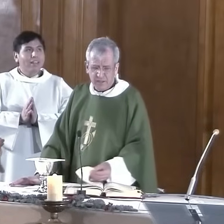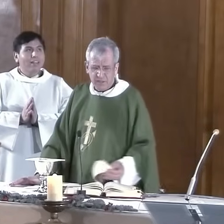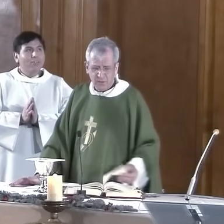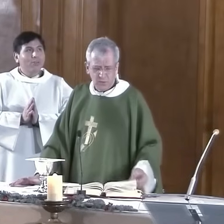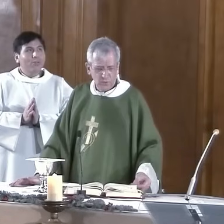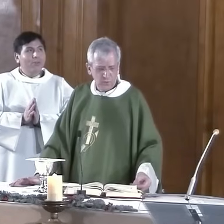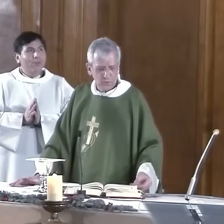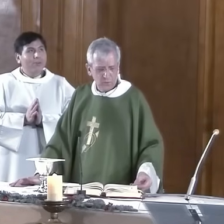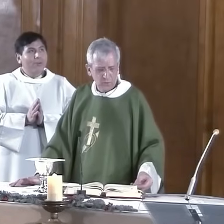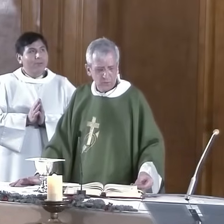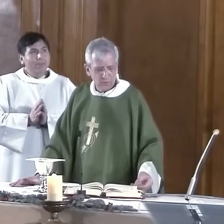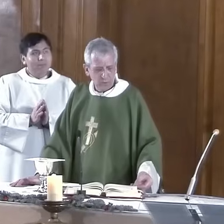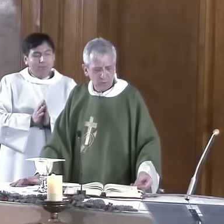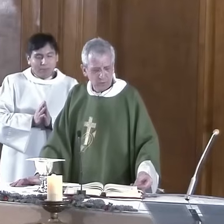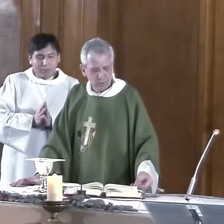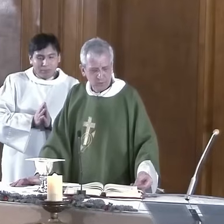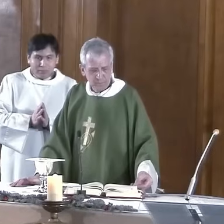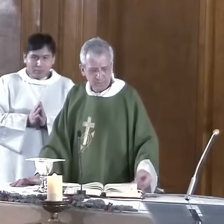cielo.